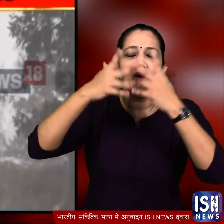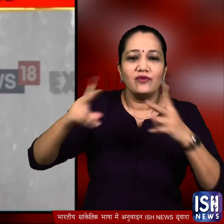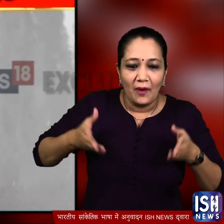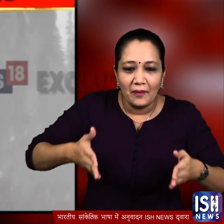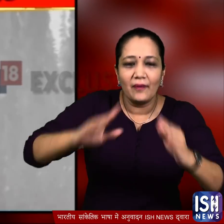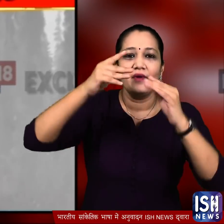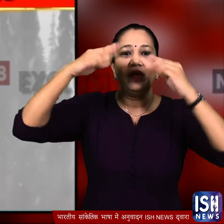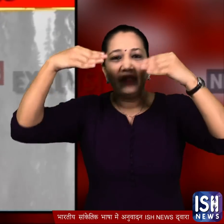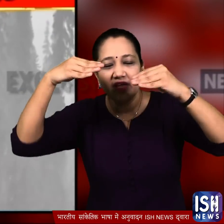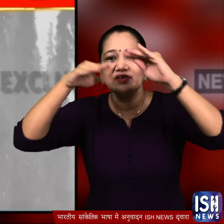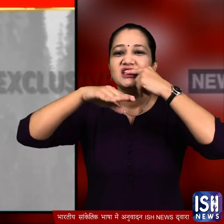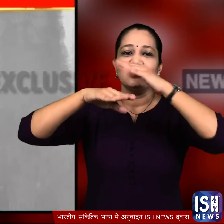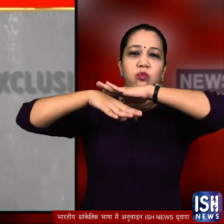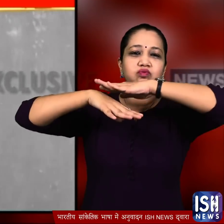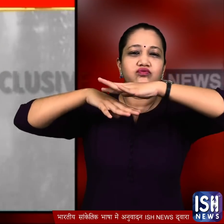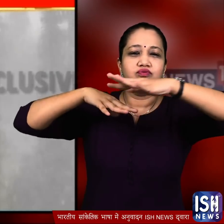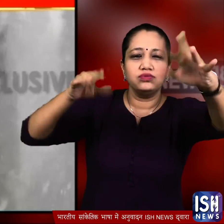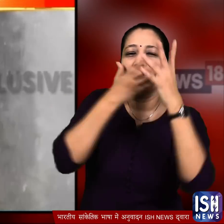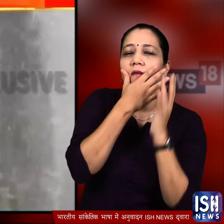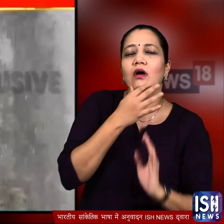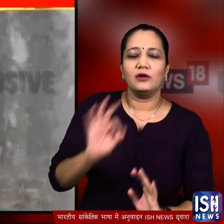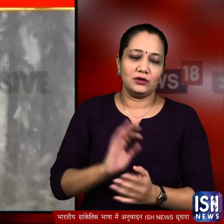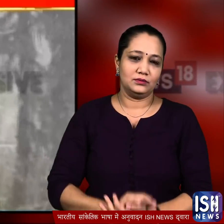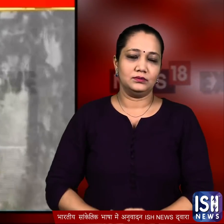ने सड़कों और पेड़ों के पत्तों पर सफेद चादर बिछा दी।